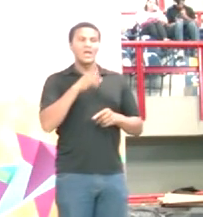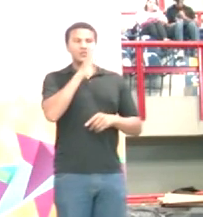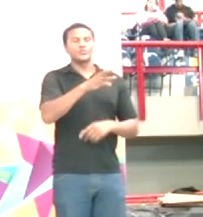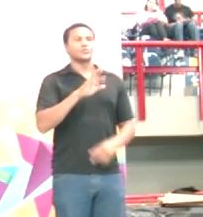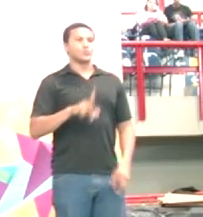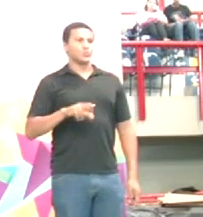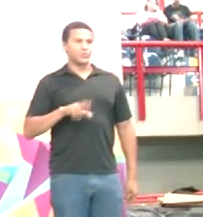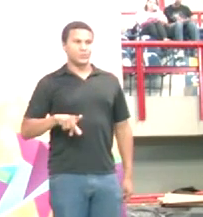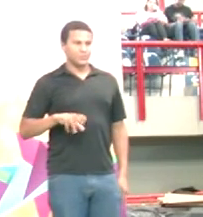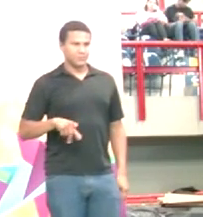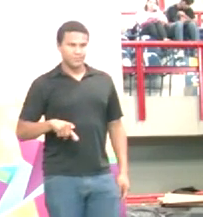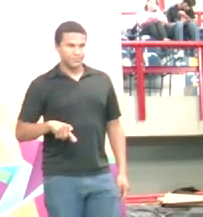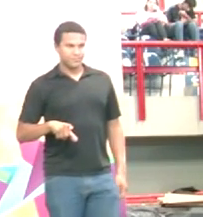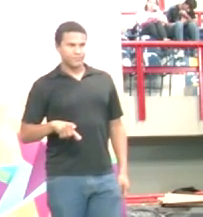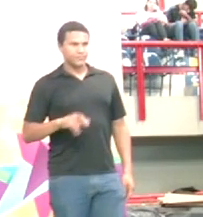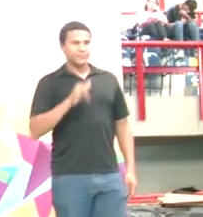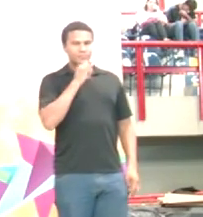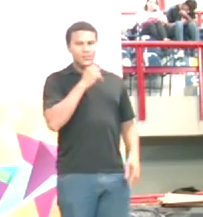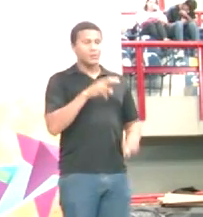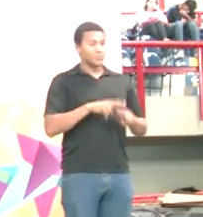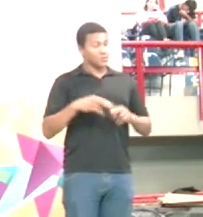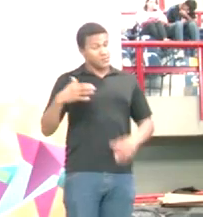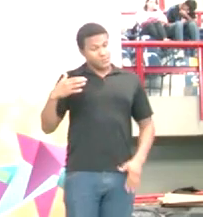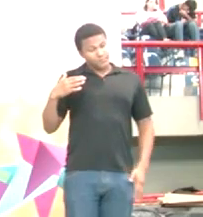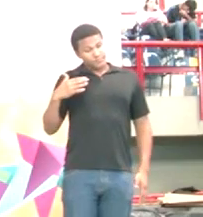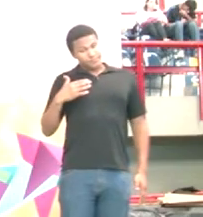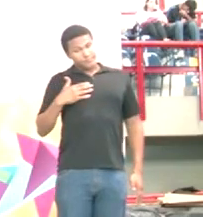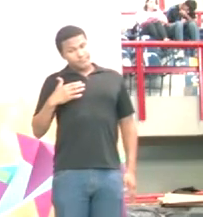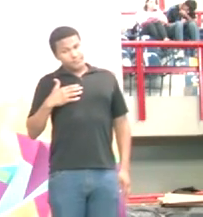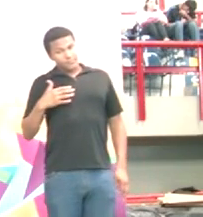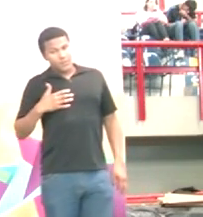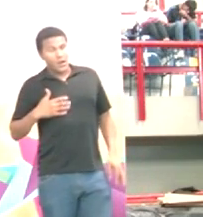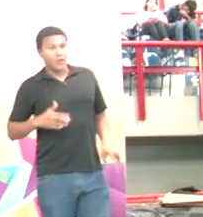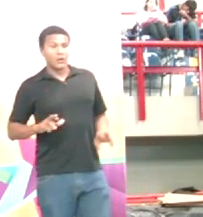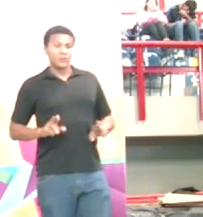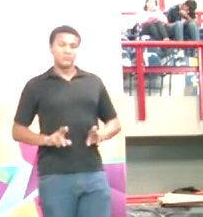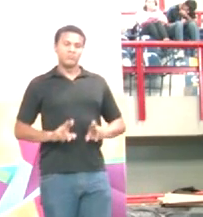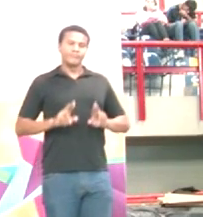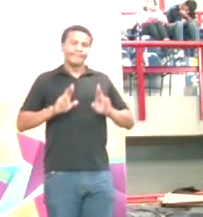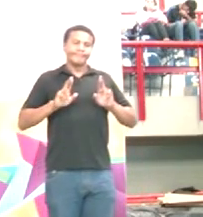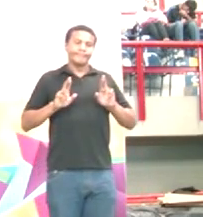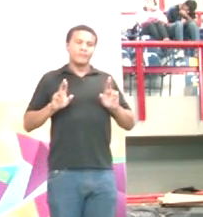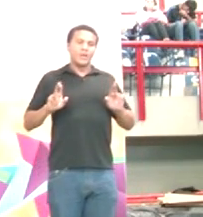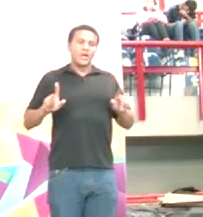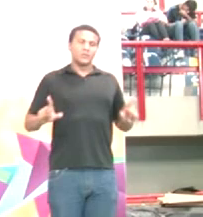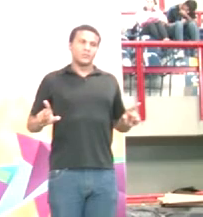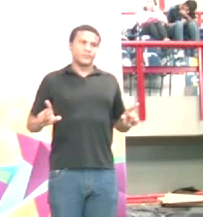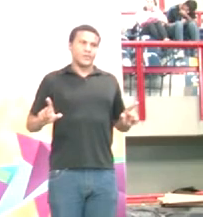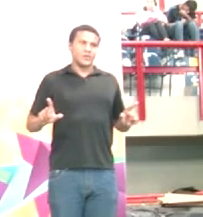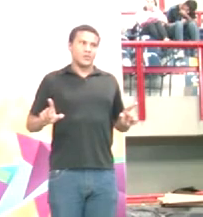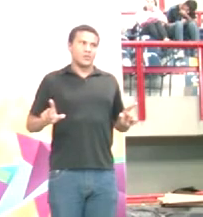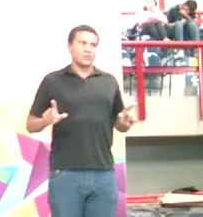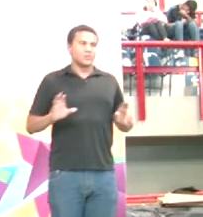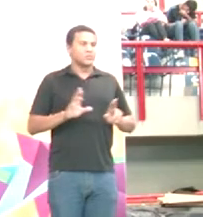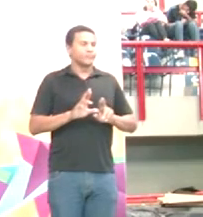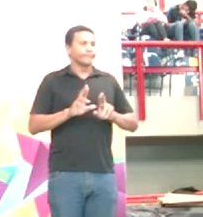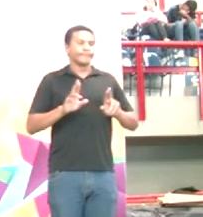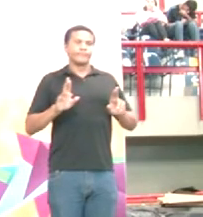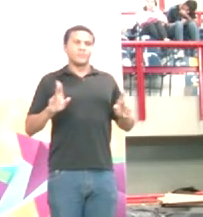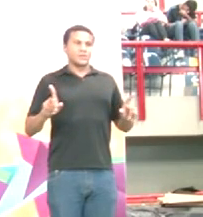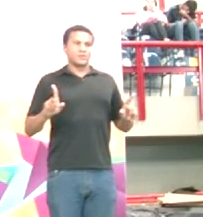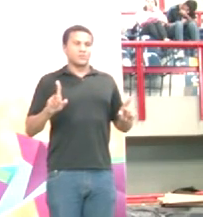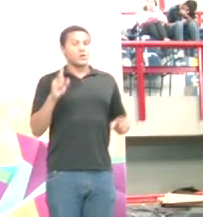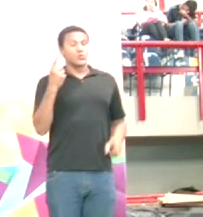indiretas. Então ele dizia: o meu caso é um caso excepcional. Só